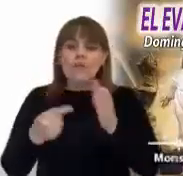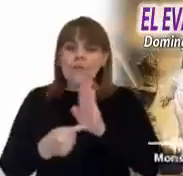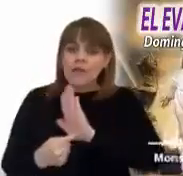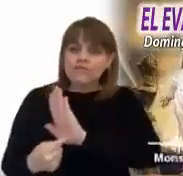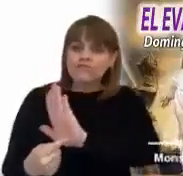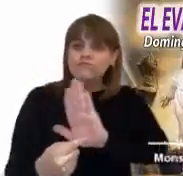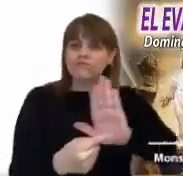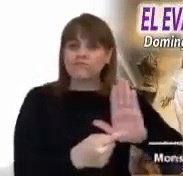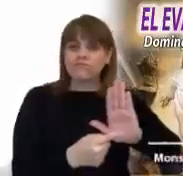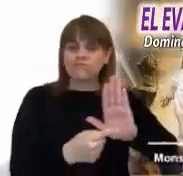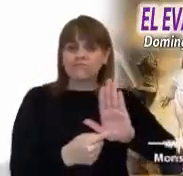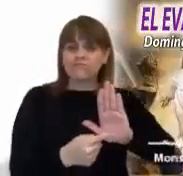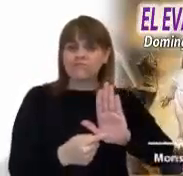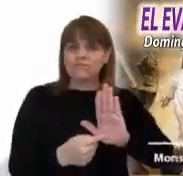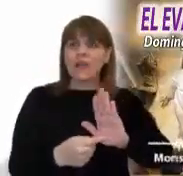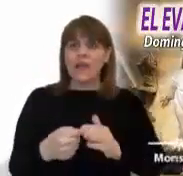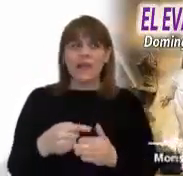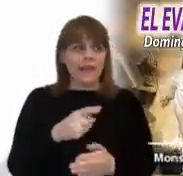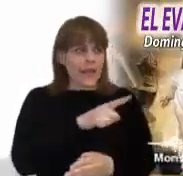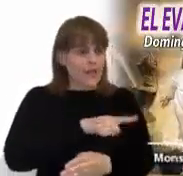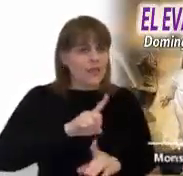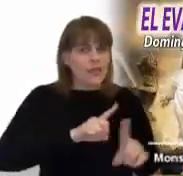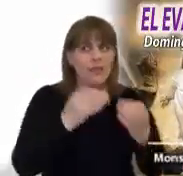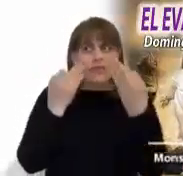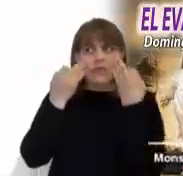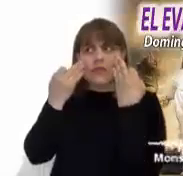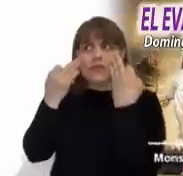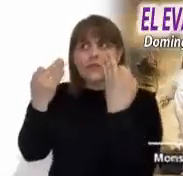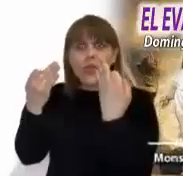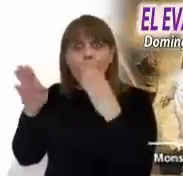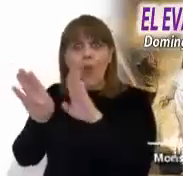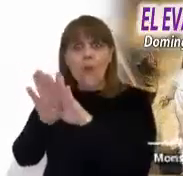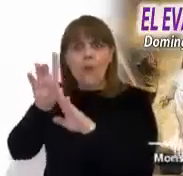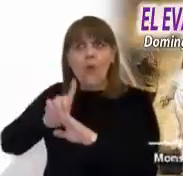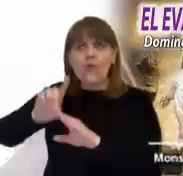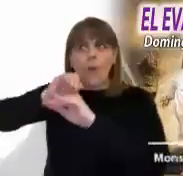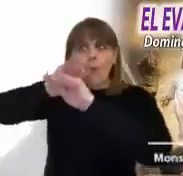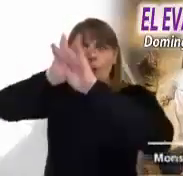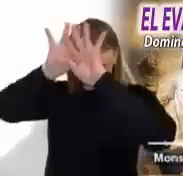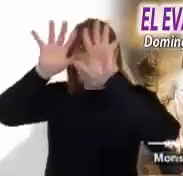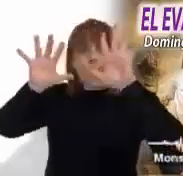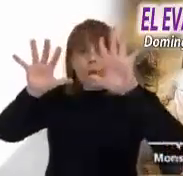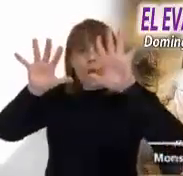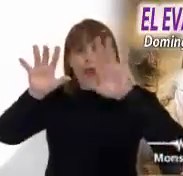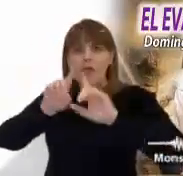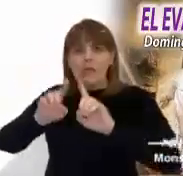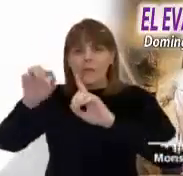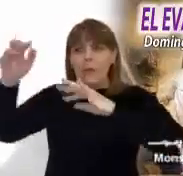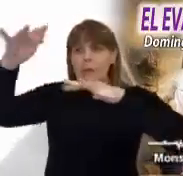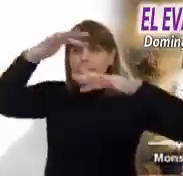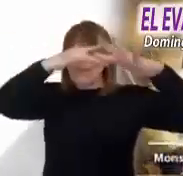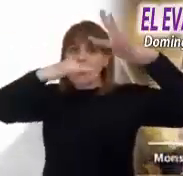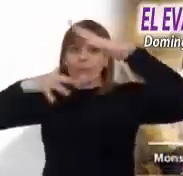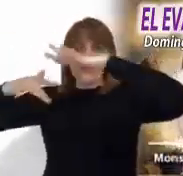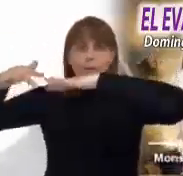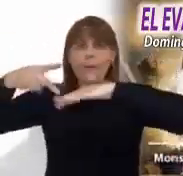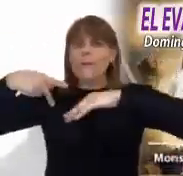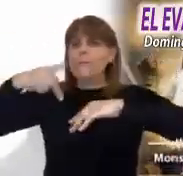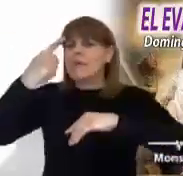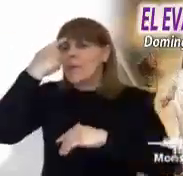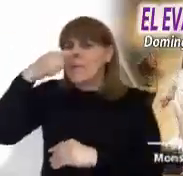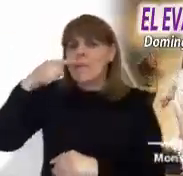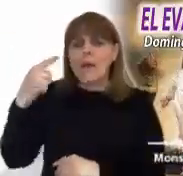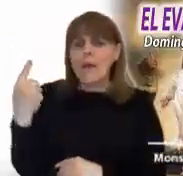Sí, ha dejado ver su gloria y los discípulos han sido cubiertos por la nube, pero todo tiene una